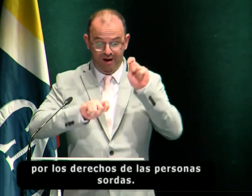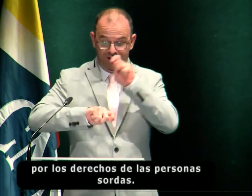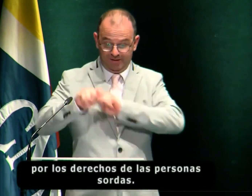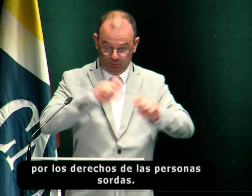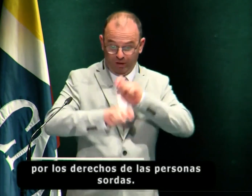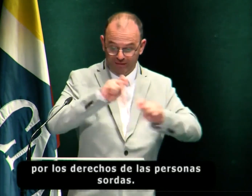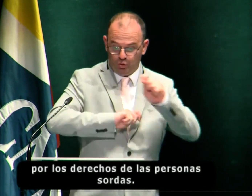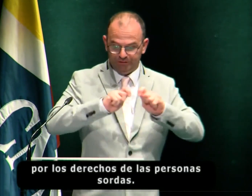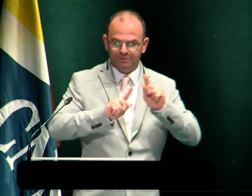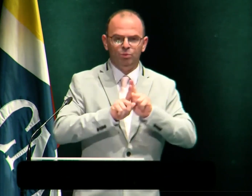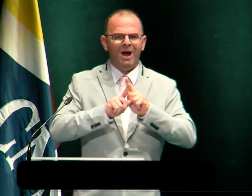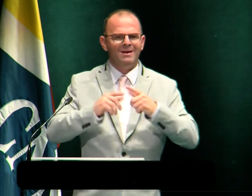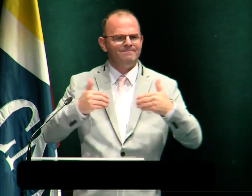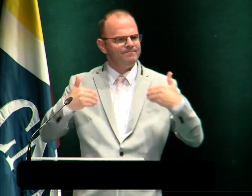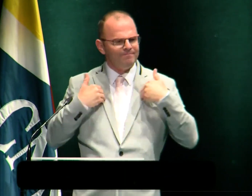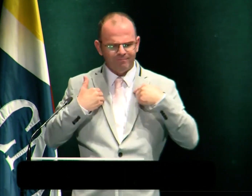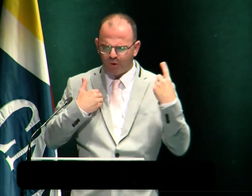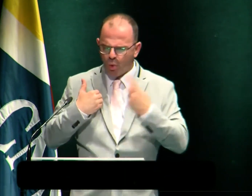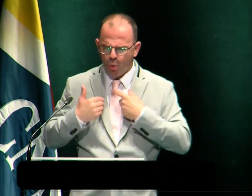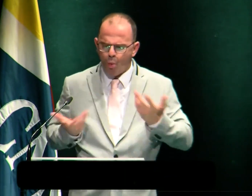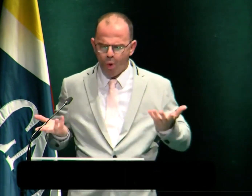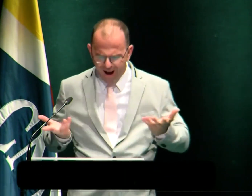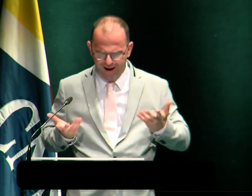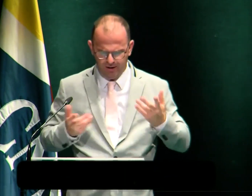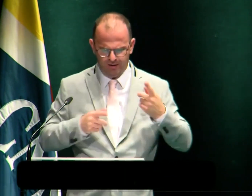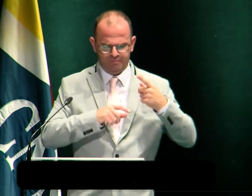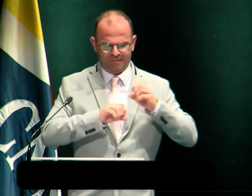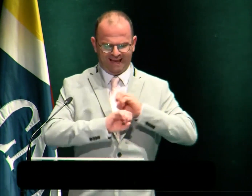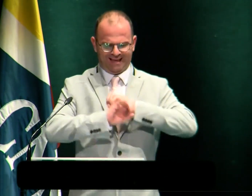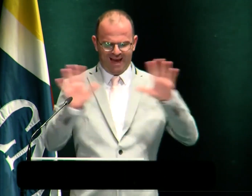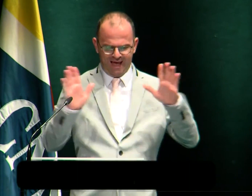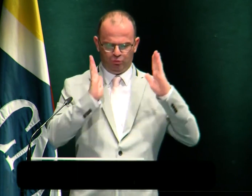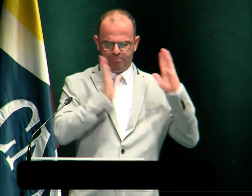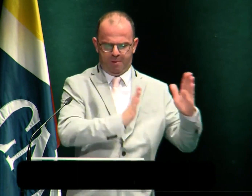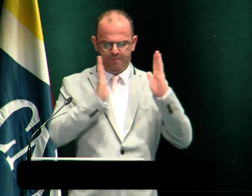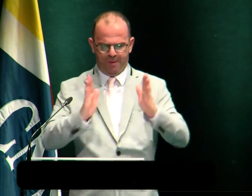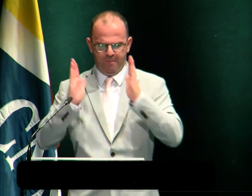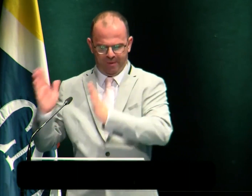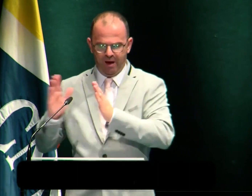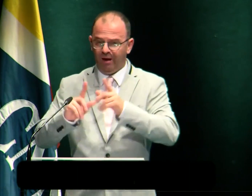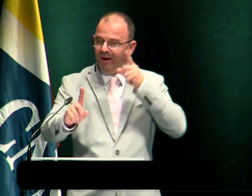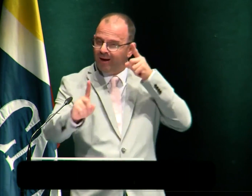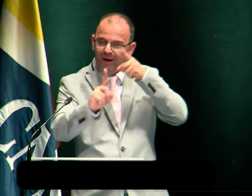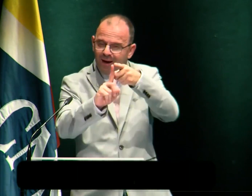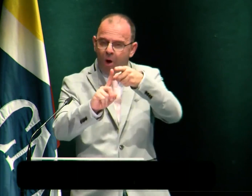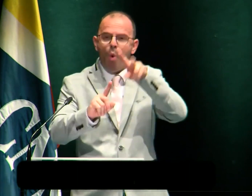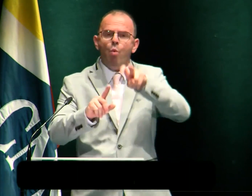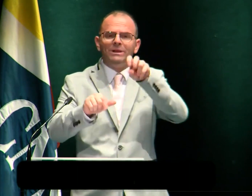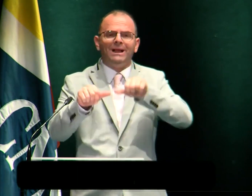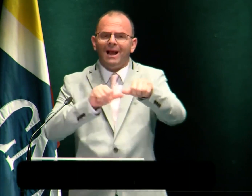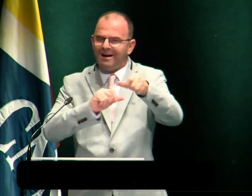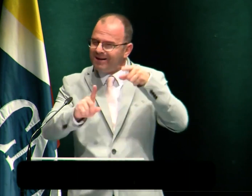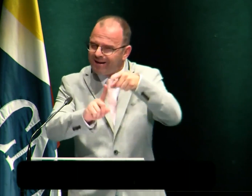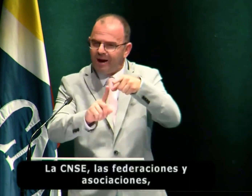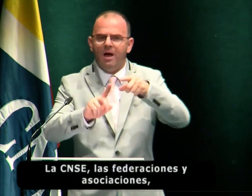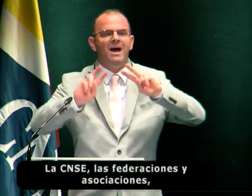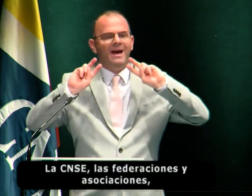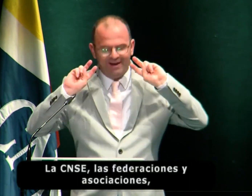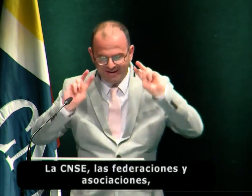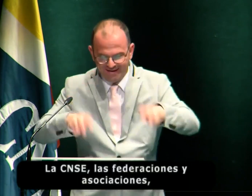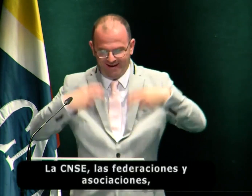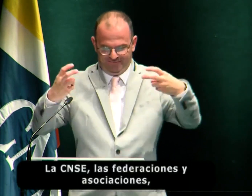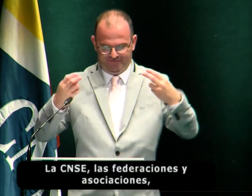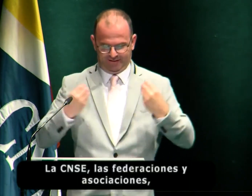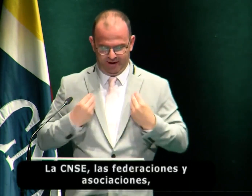La CENSE, las federaciones y las asociaciones, todas tenemos una responsabilidad, pero necesitamos tener